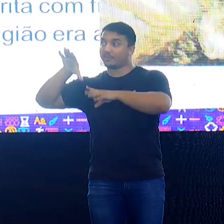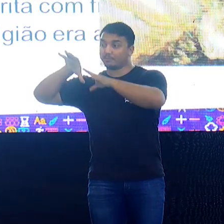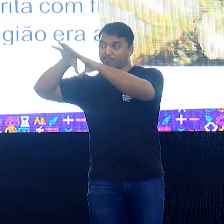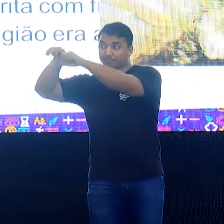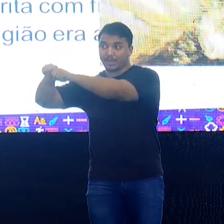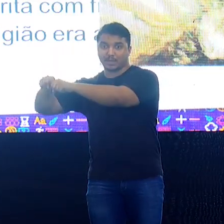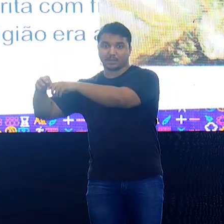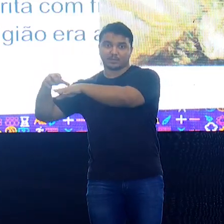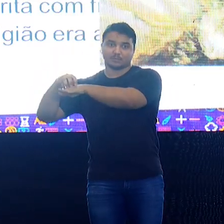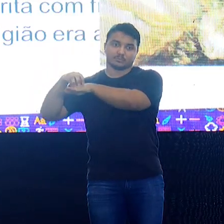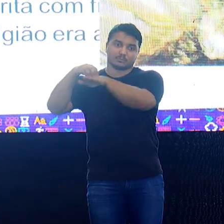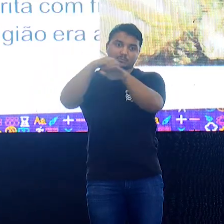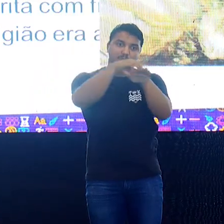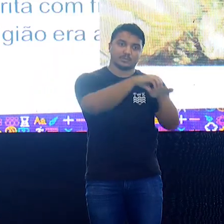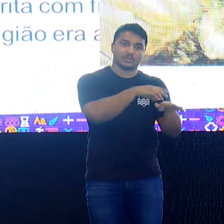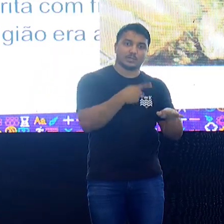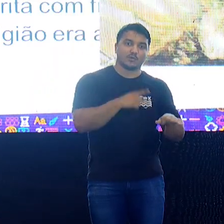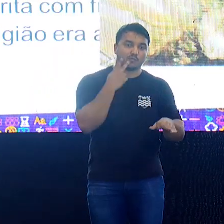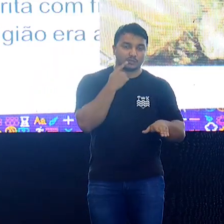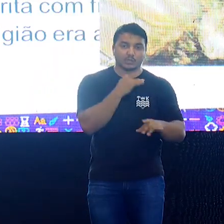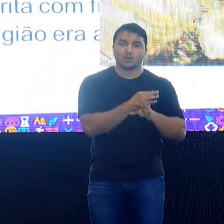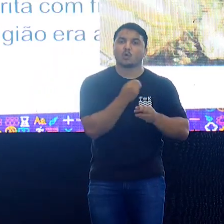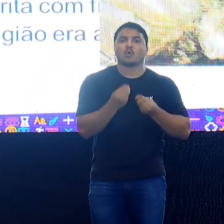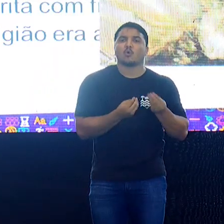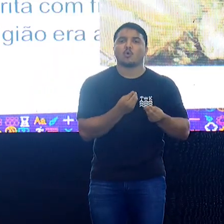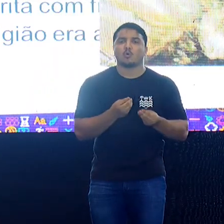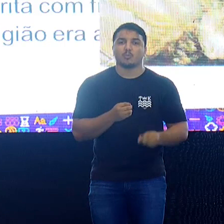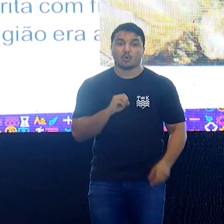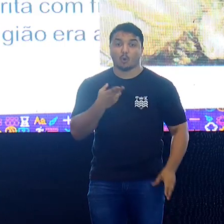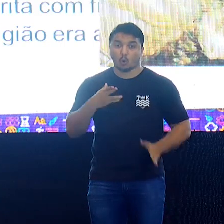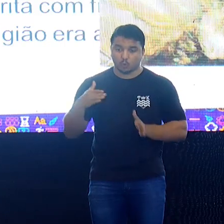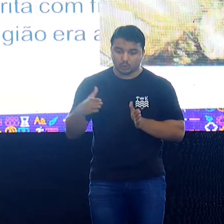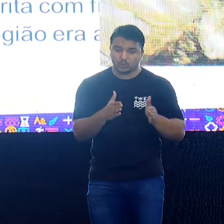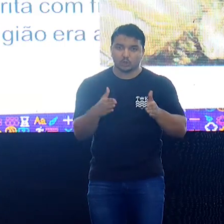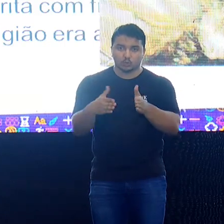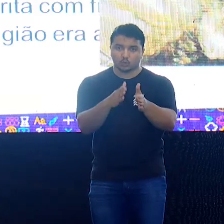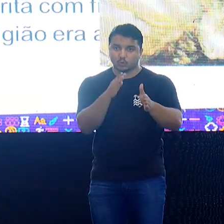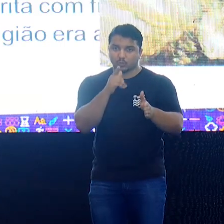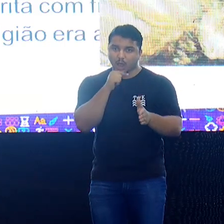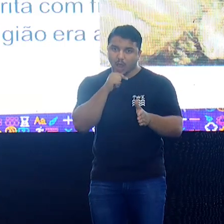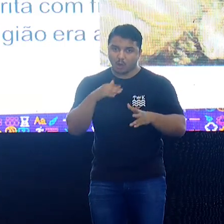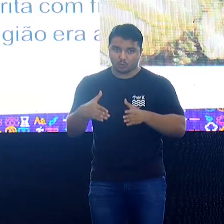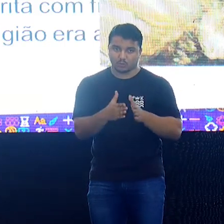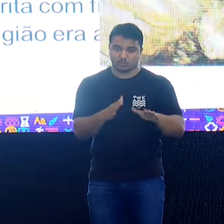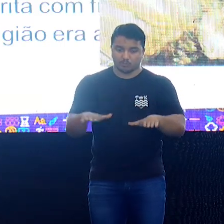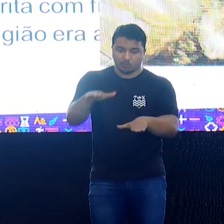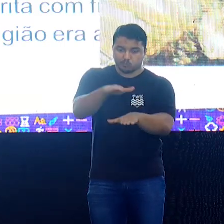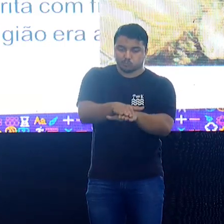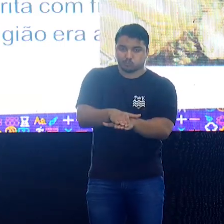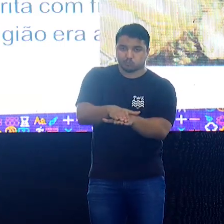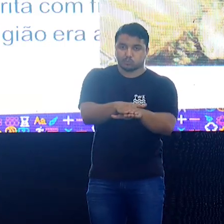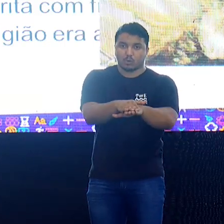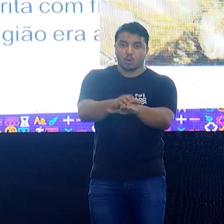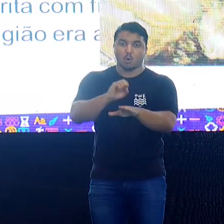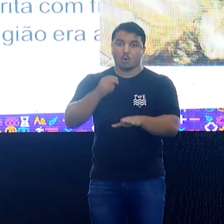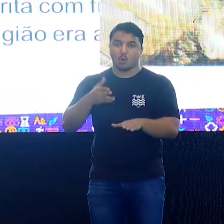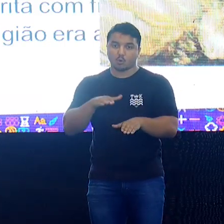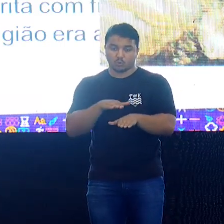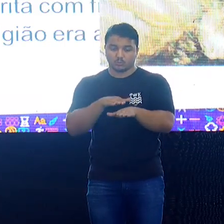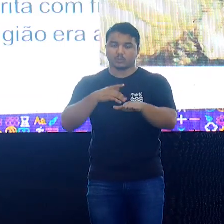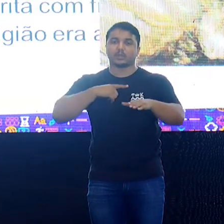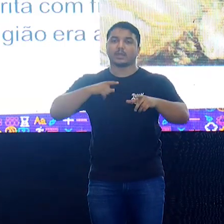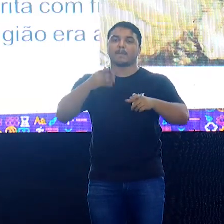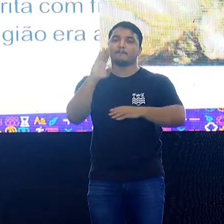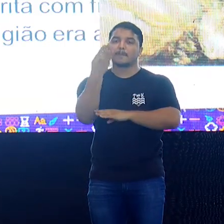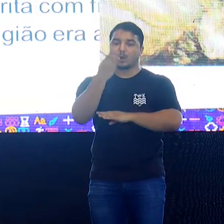esses caras traziam essa pedra? Eles traziam ou no rio, em balsas, ou simplesmente deslizando ela em